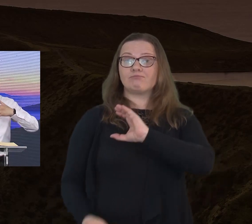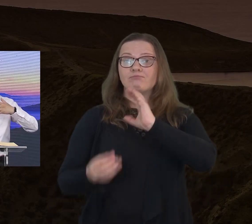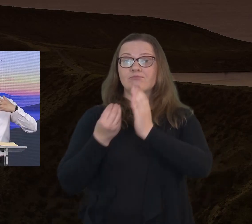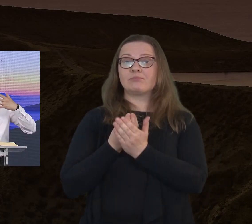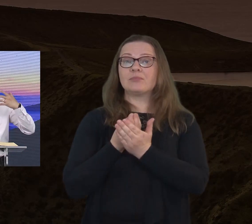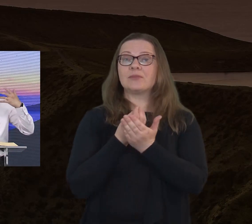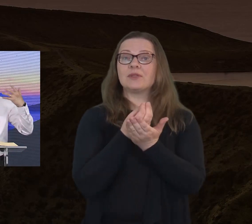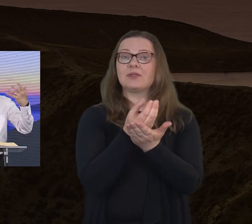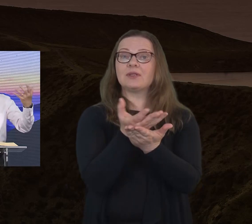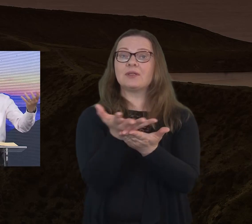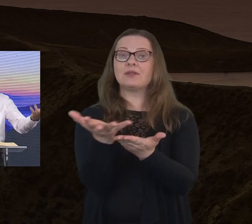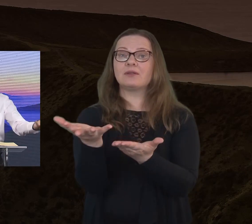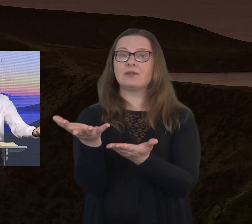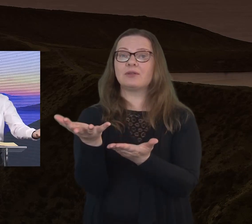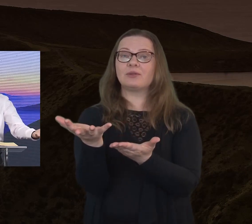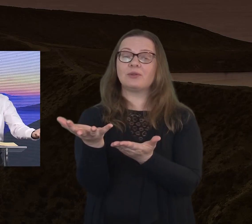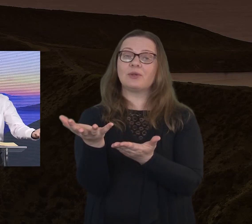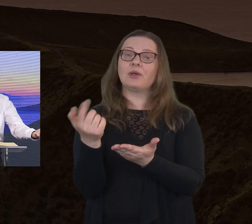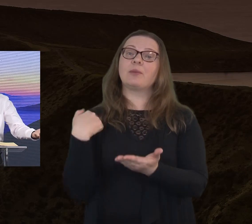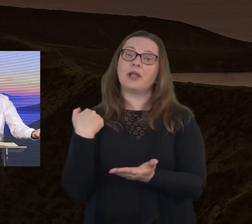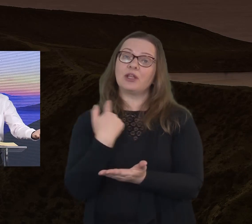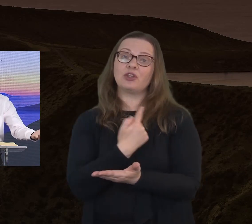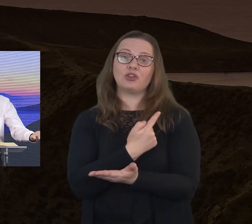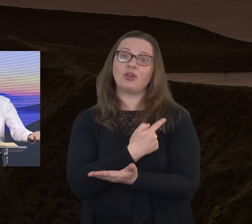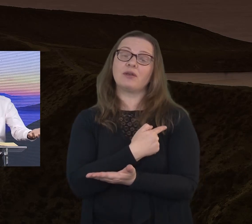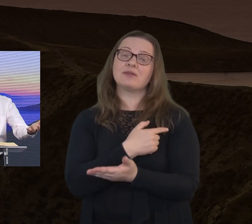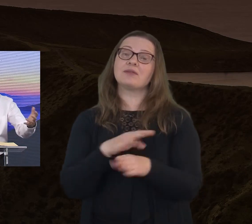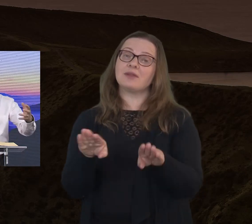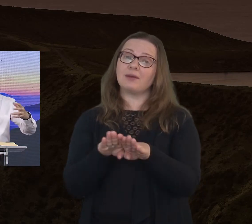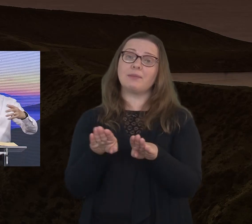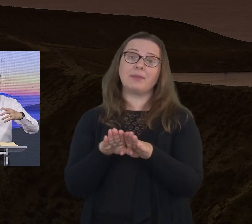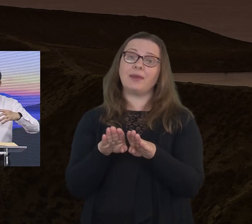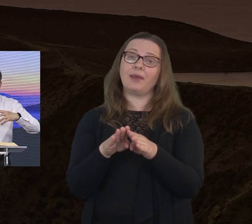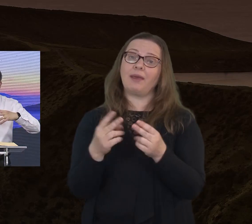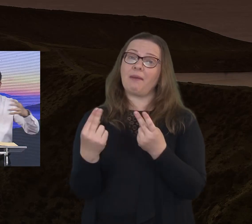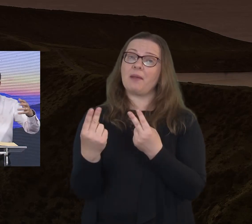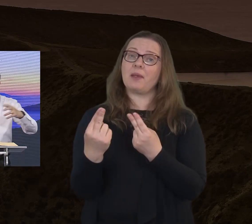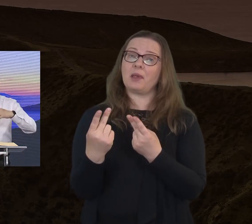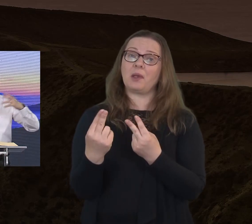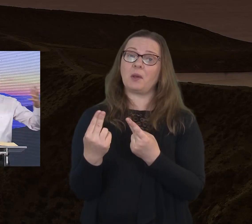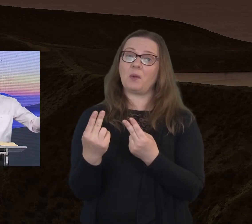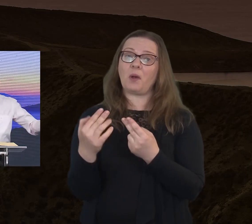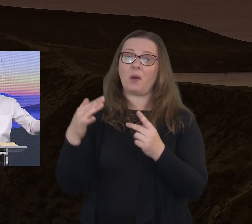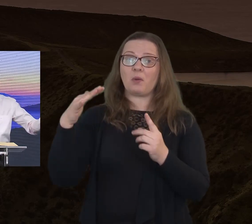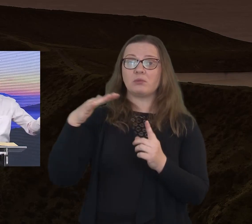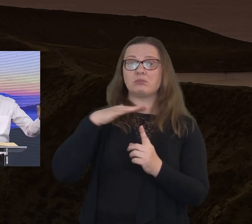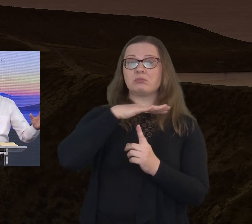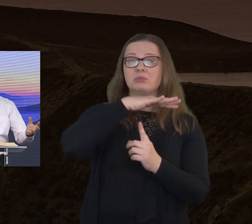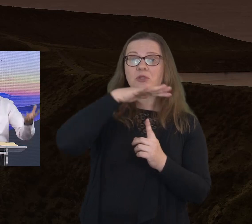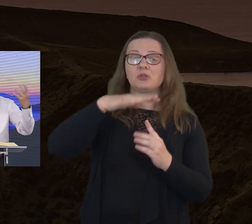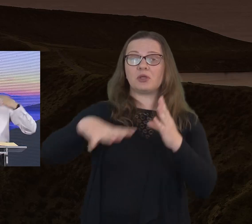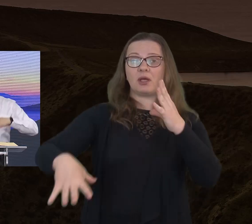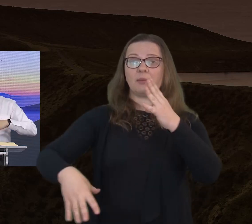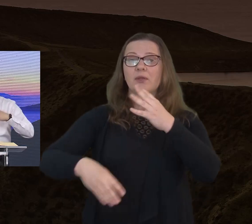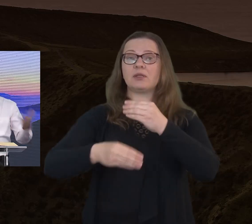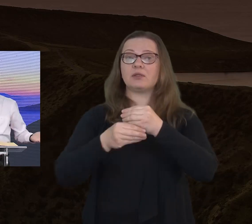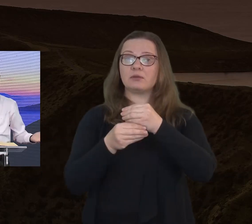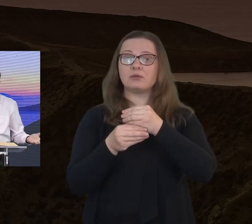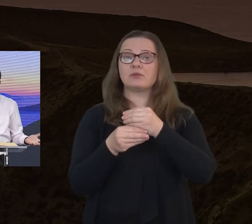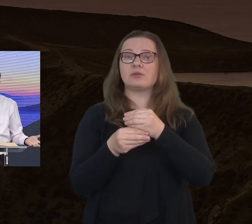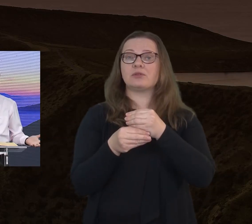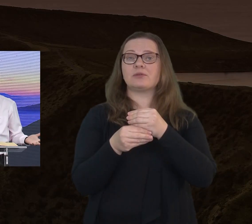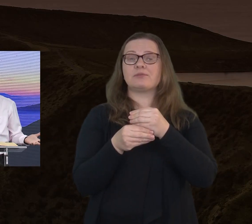a plenitude dele. Ele é aquele que enche tudo em todas as coisas, e a igreja é